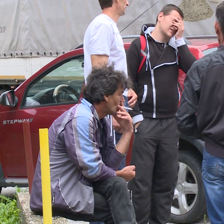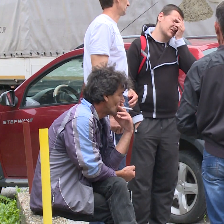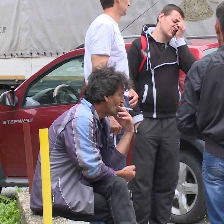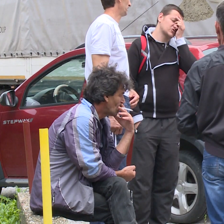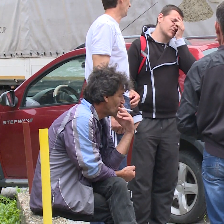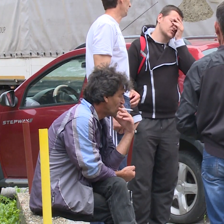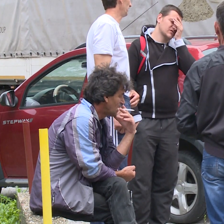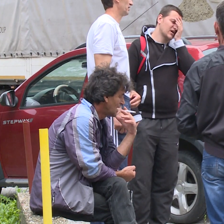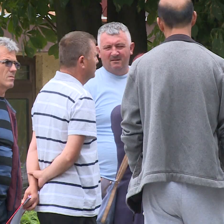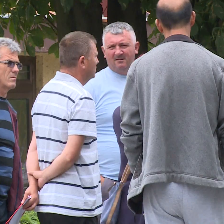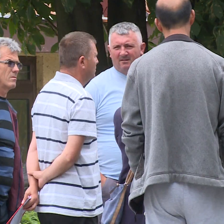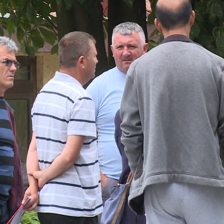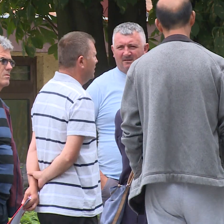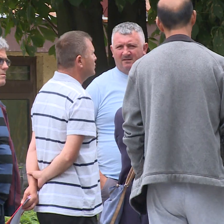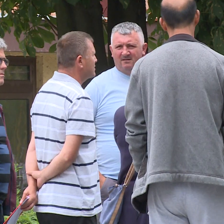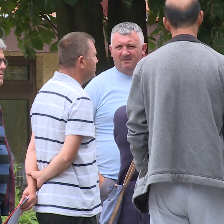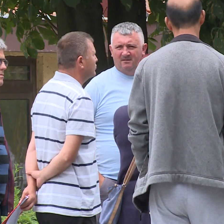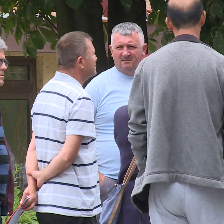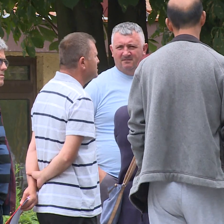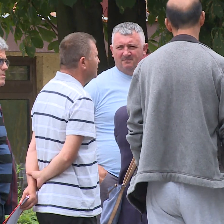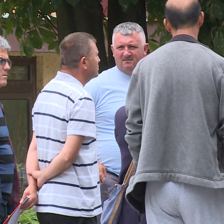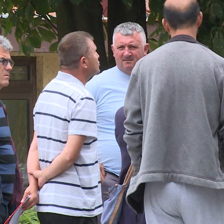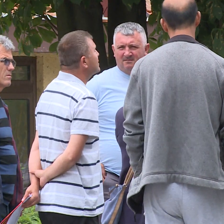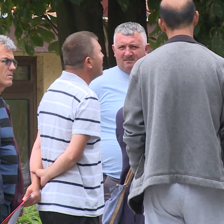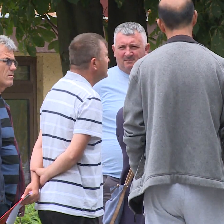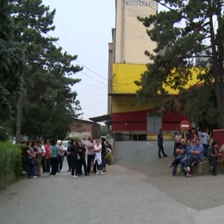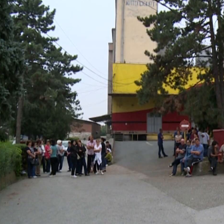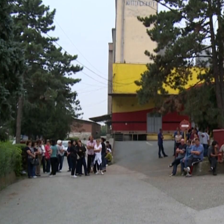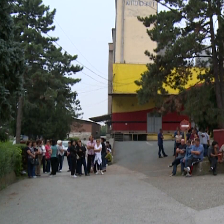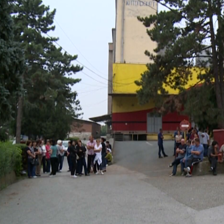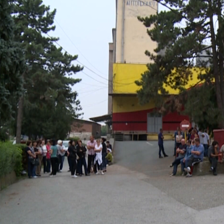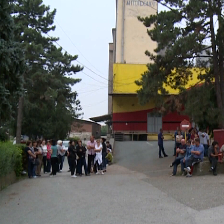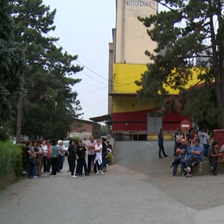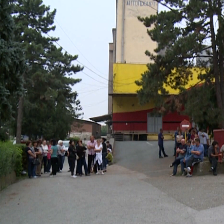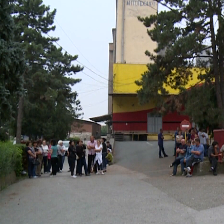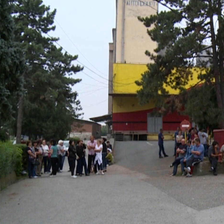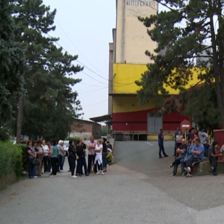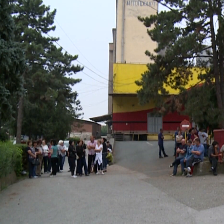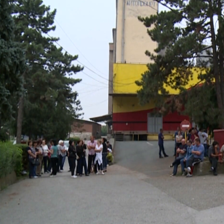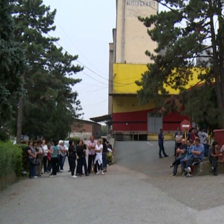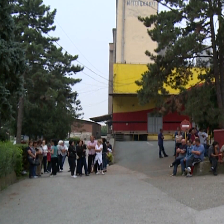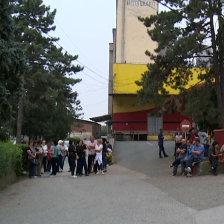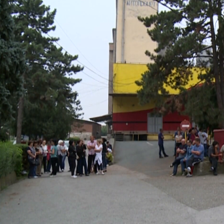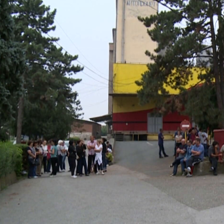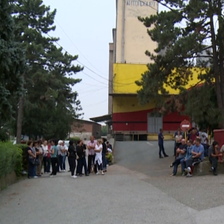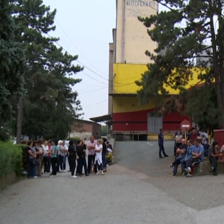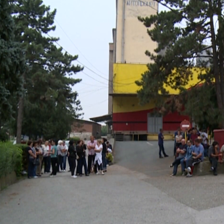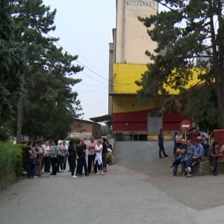je na Birovu za zapošljavanje i za odbora povjerilaca uvjeravaju da će proizvodnja početi u naredna dva mjeseca.